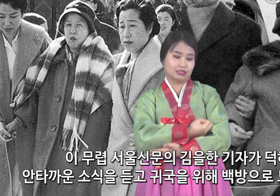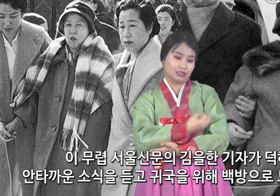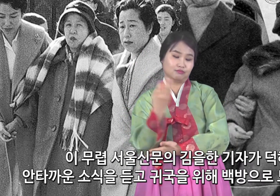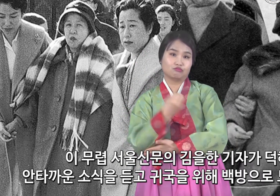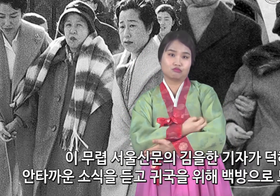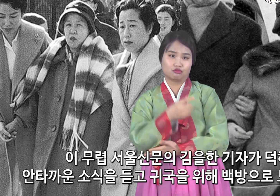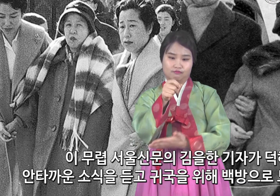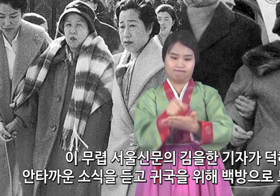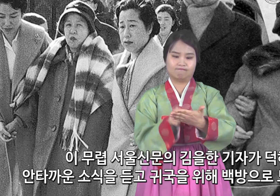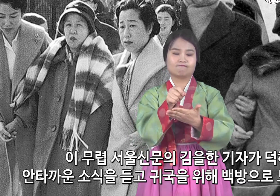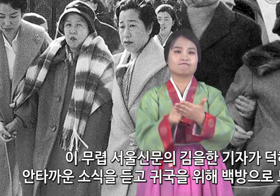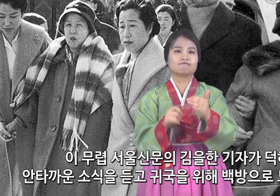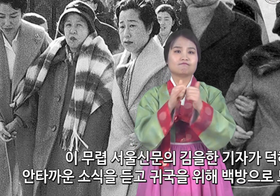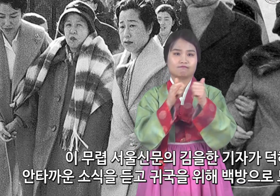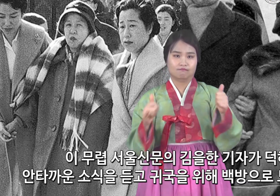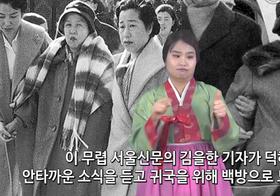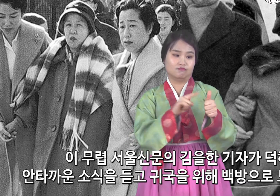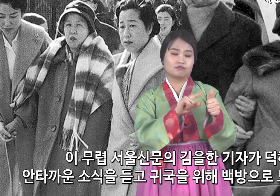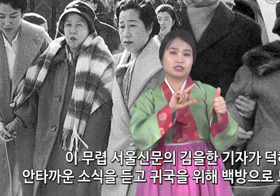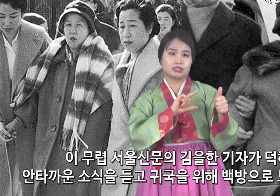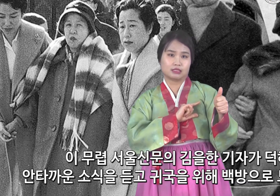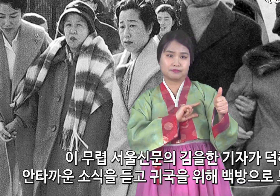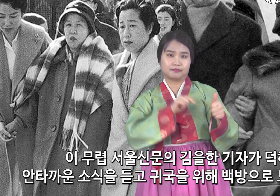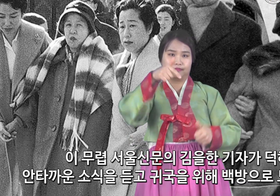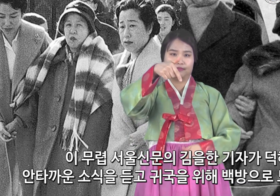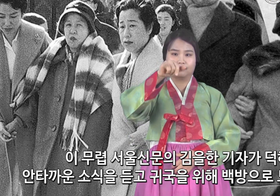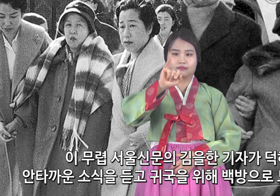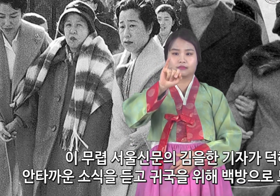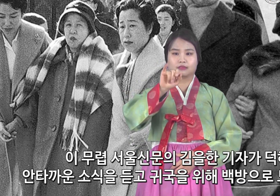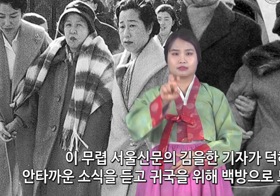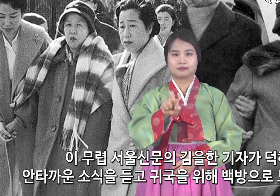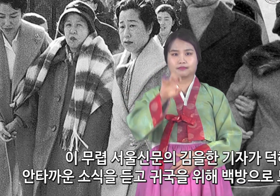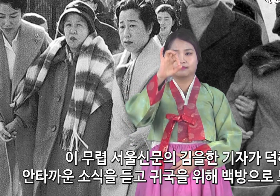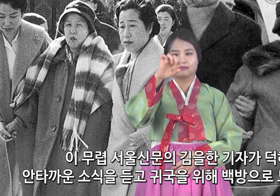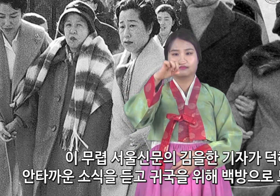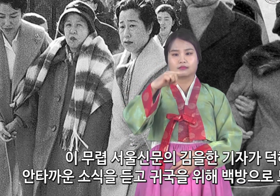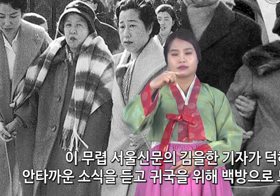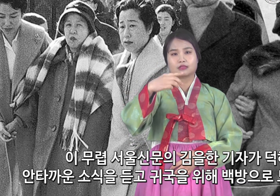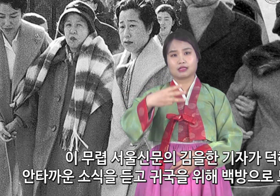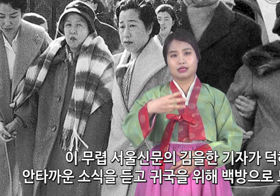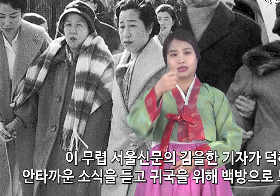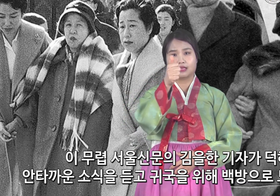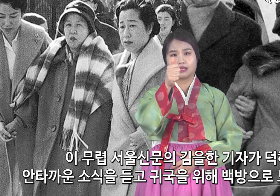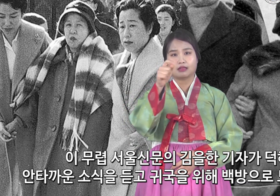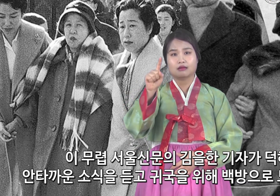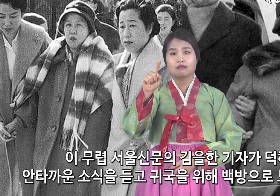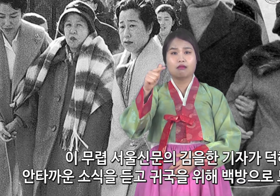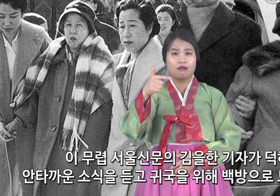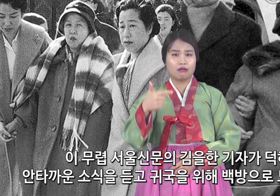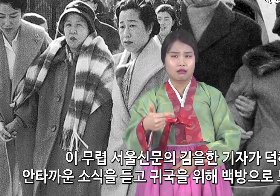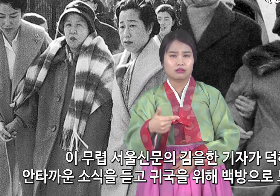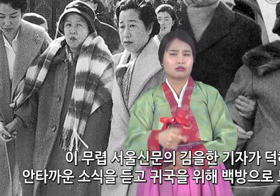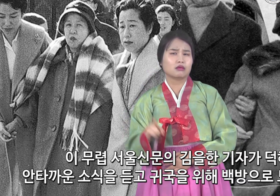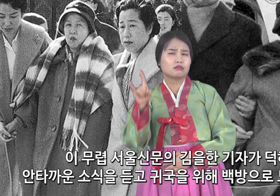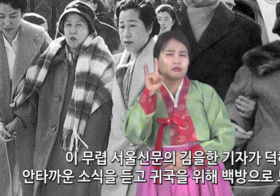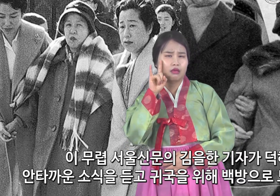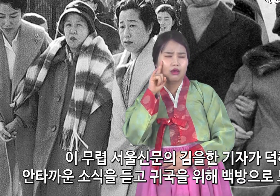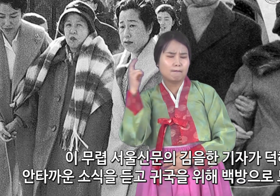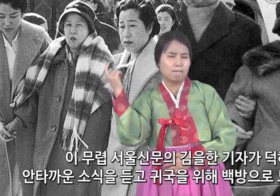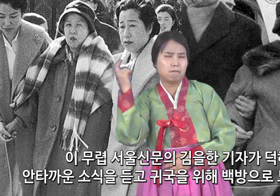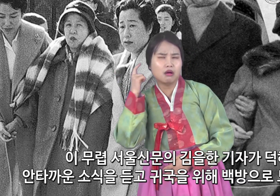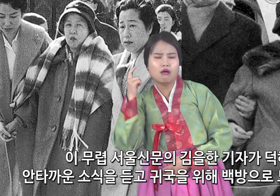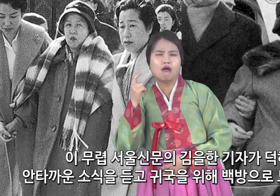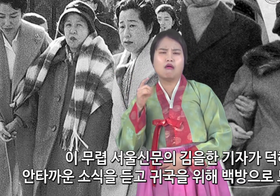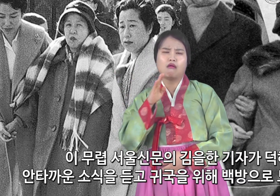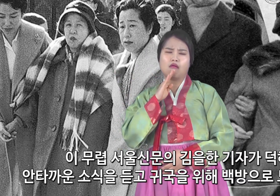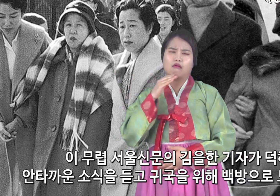이 무렵 서울신문의 김을한 기자가 덕혜의 안타까운 소식을 듣고 귀국을 위해